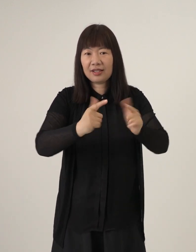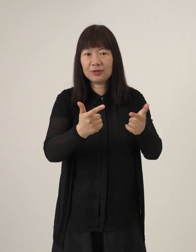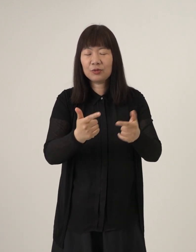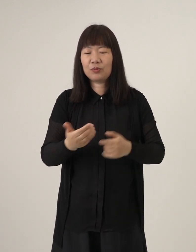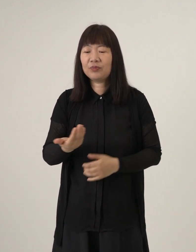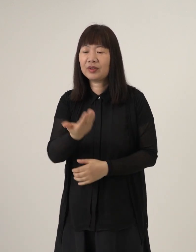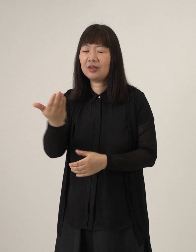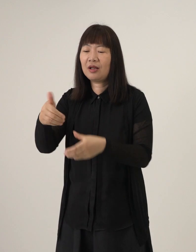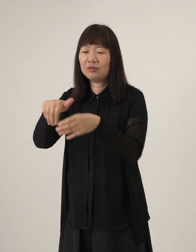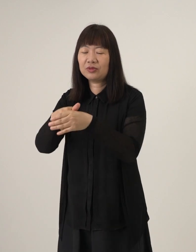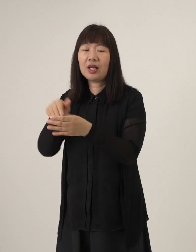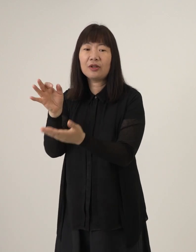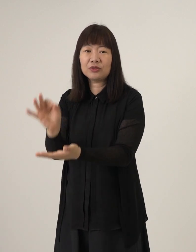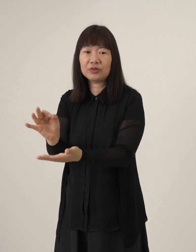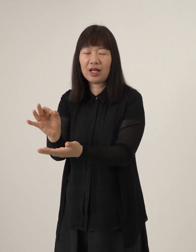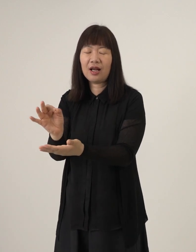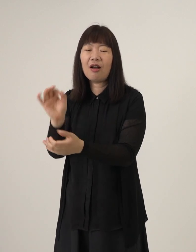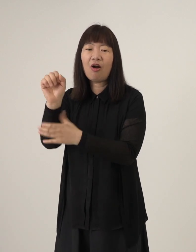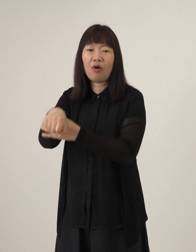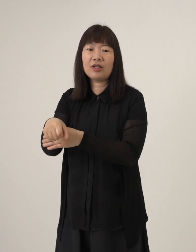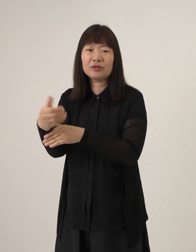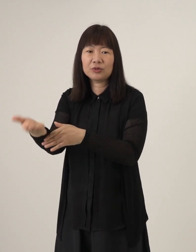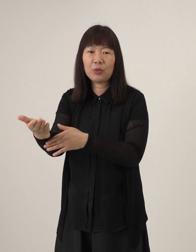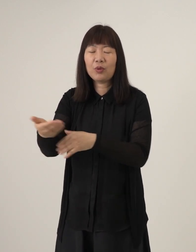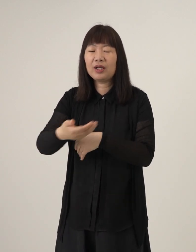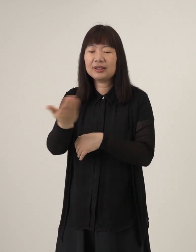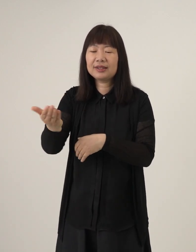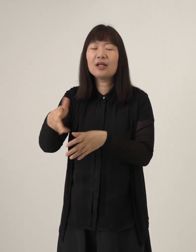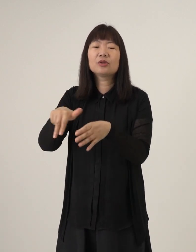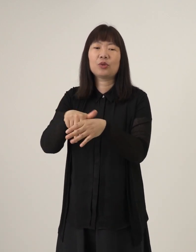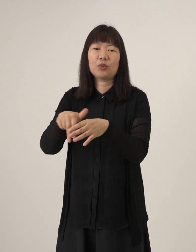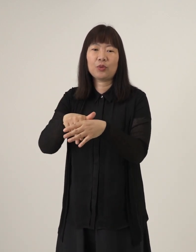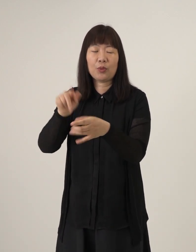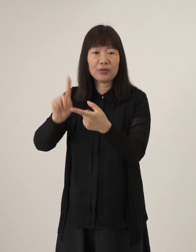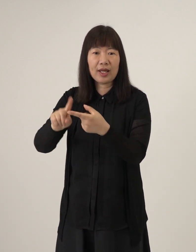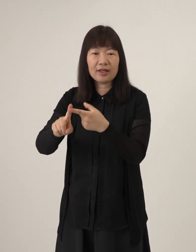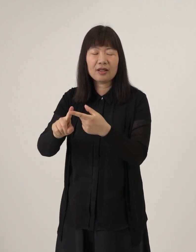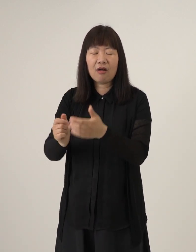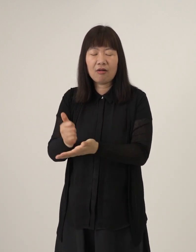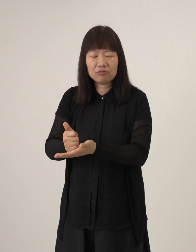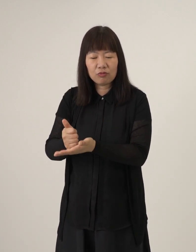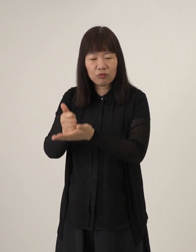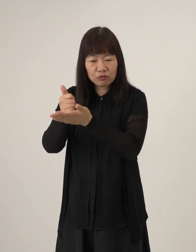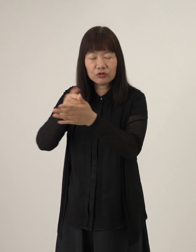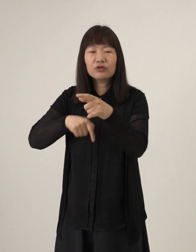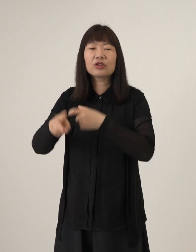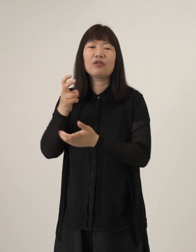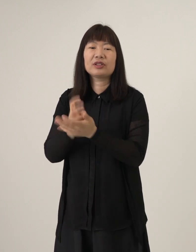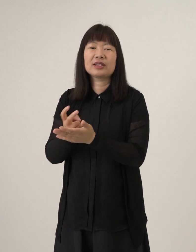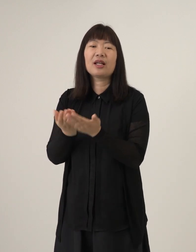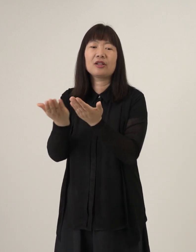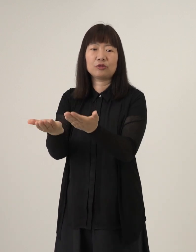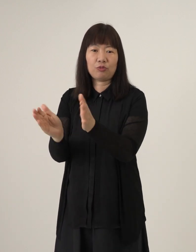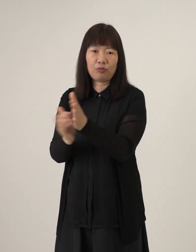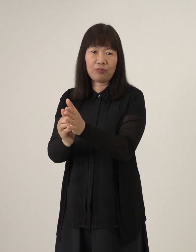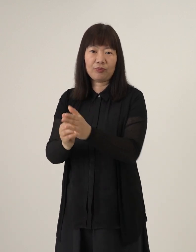문화 허락하고 특별히 그들의 종교에 대해서는 존중하는 정책을 폈어요.